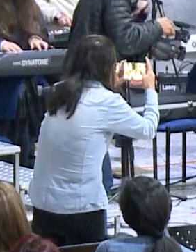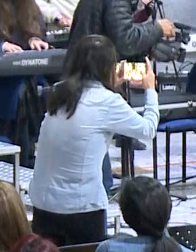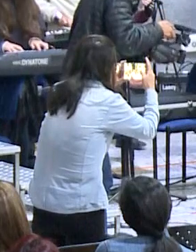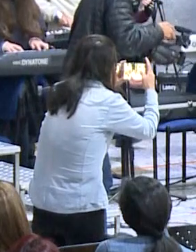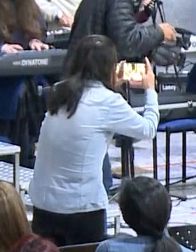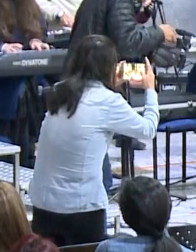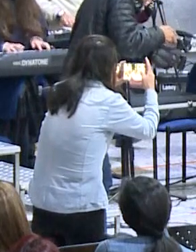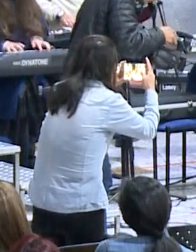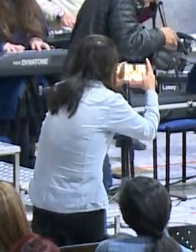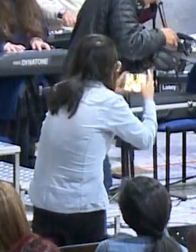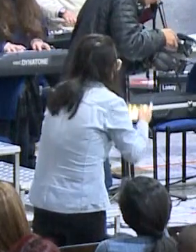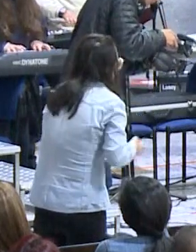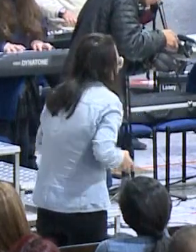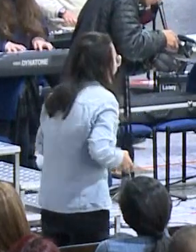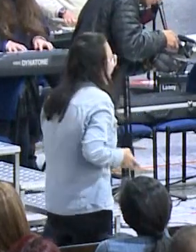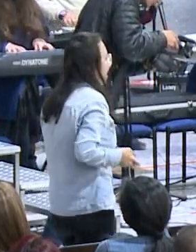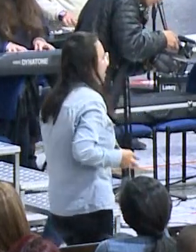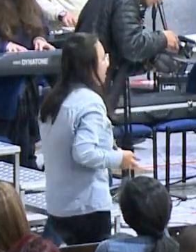e